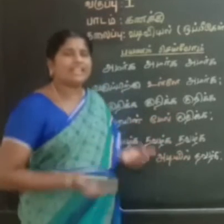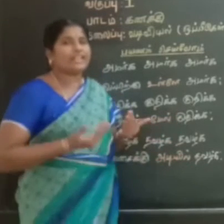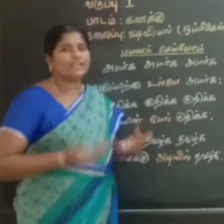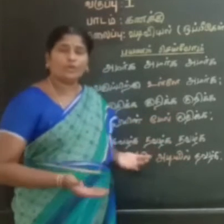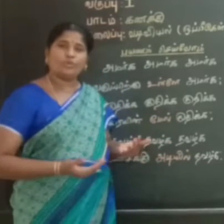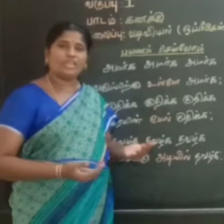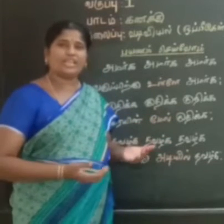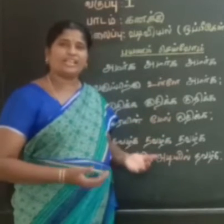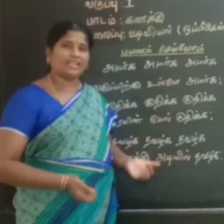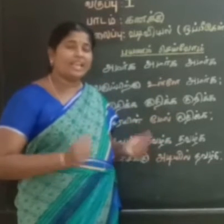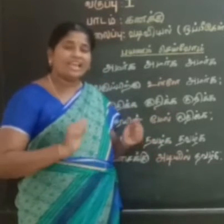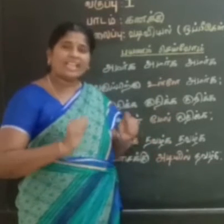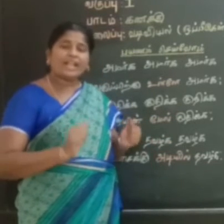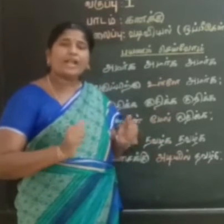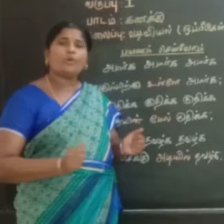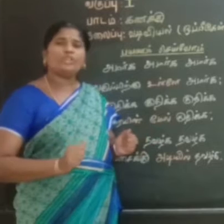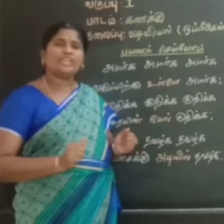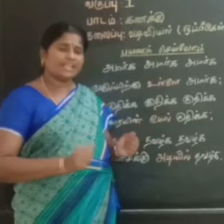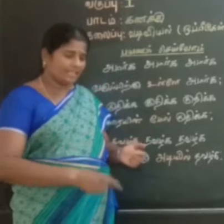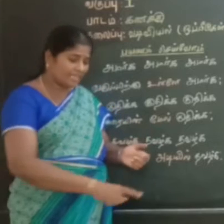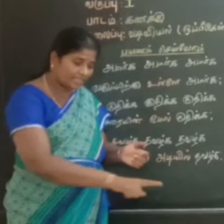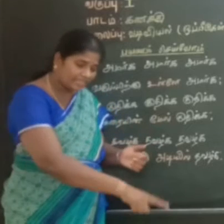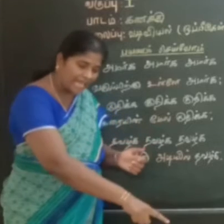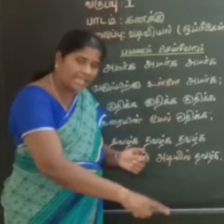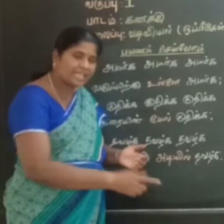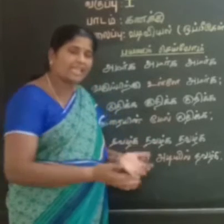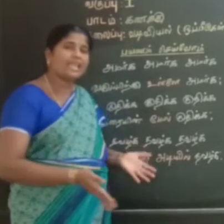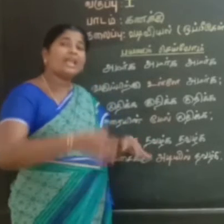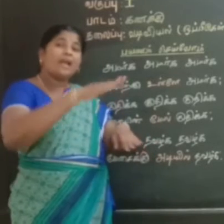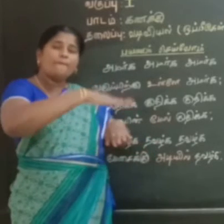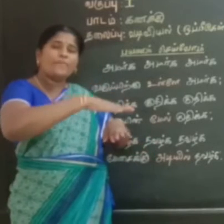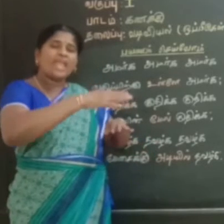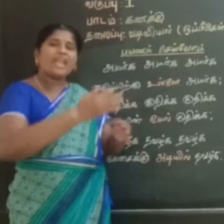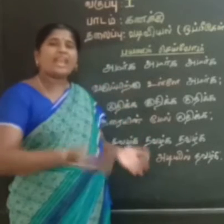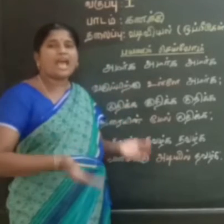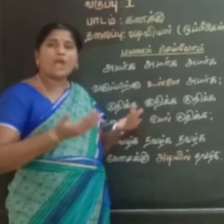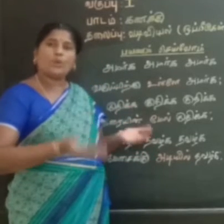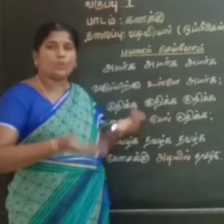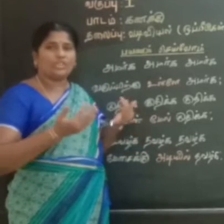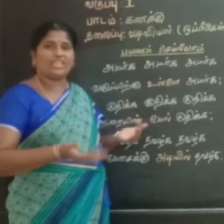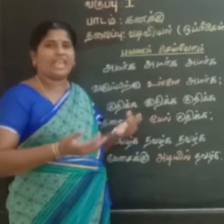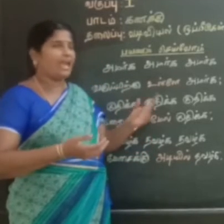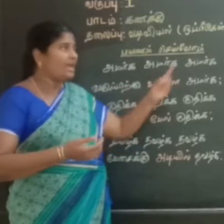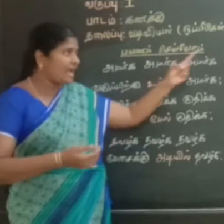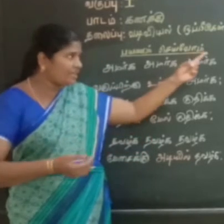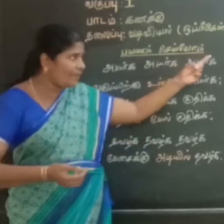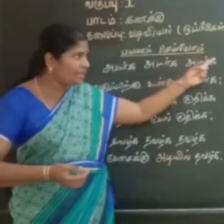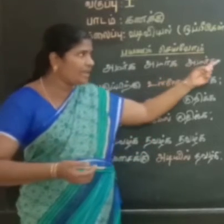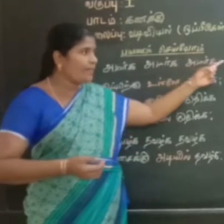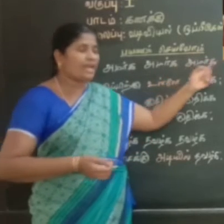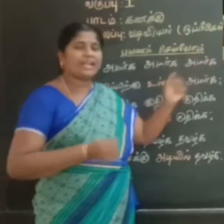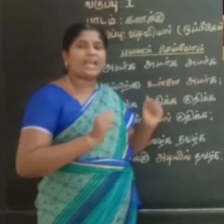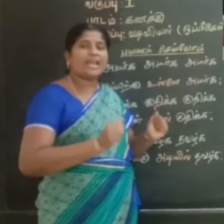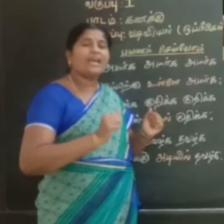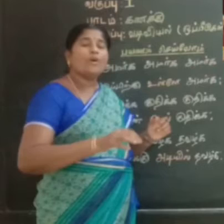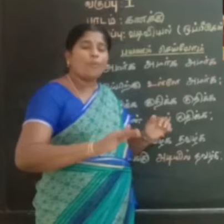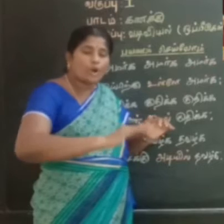என்னது? குதிக்கிறது. எங்க குதிக்கிறது? தலைக்கு மேல குதிக்க. அந்த படத்துல பாருங்க, உங்களை